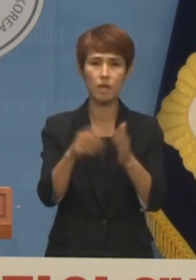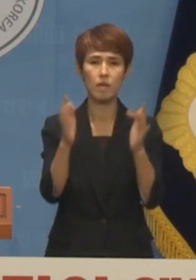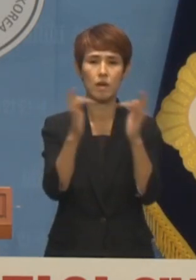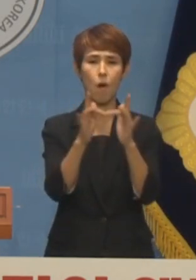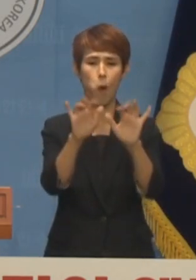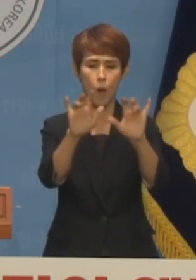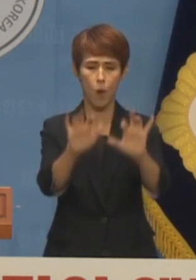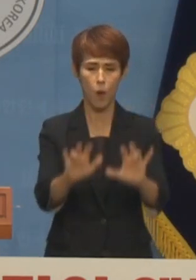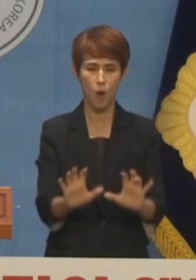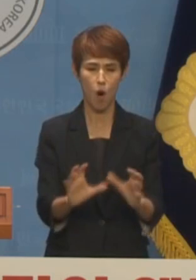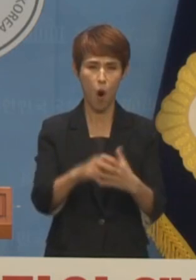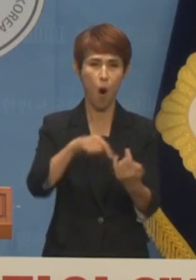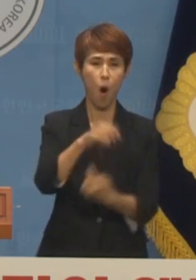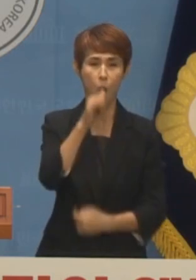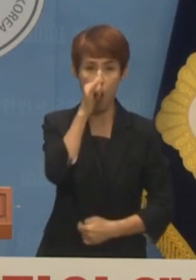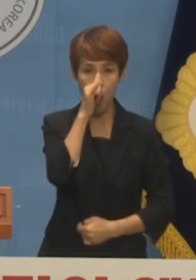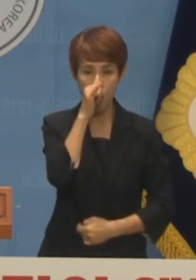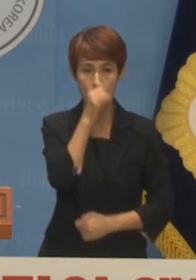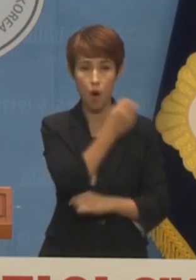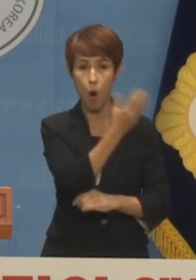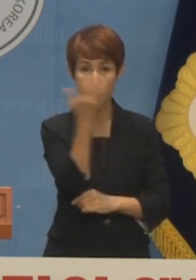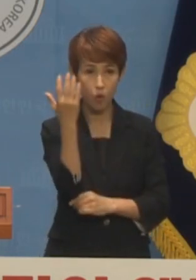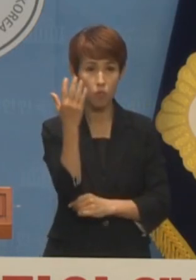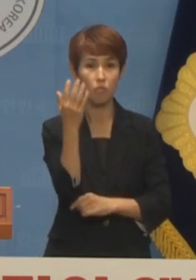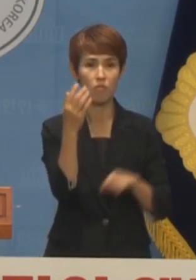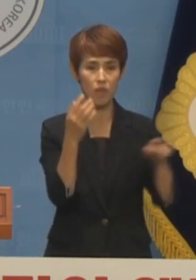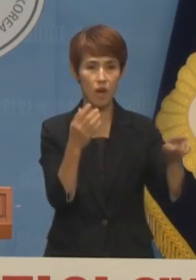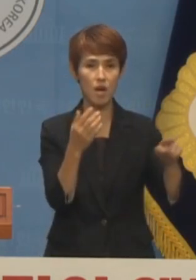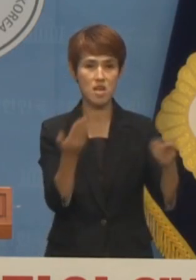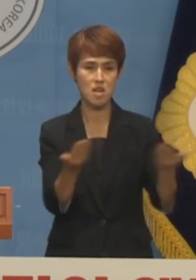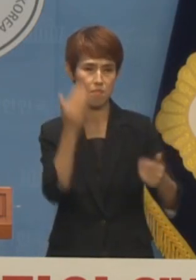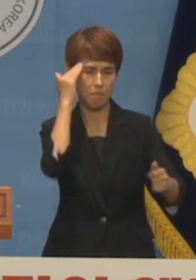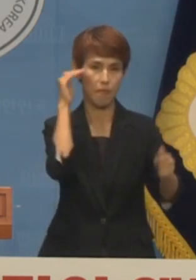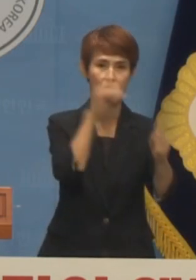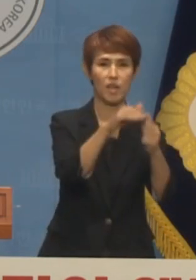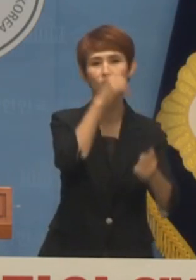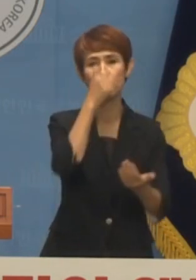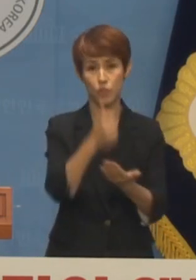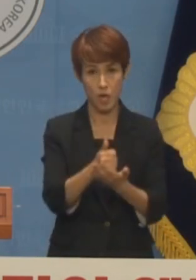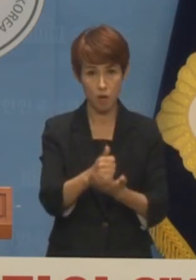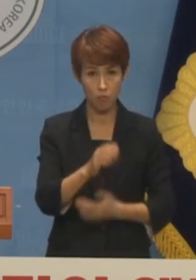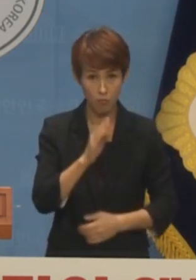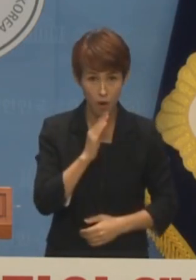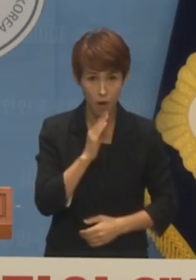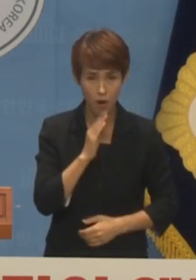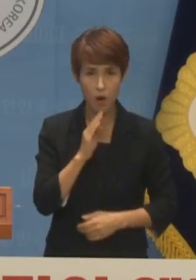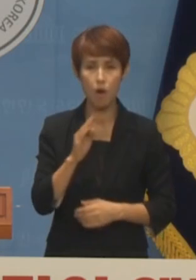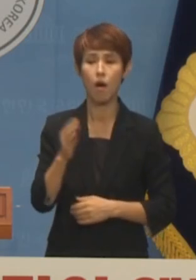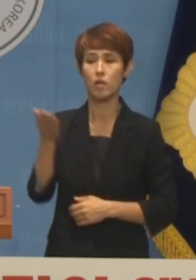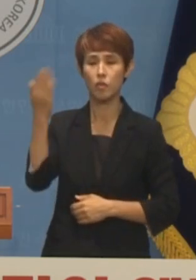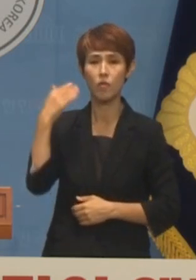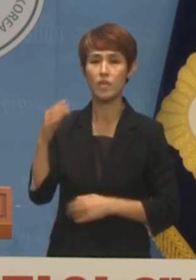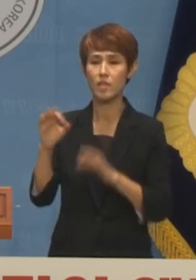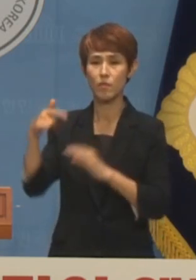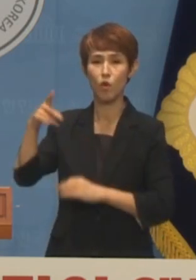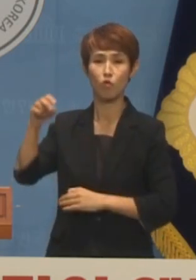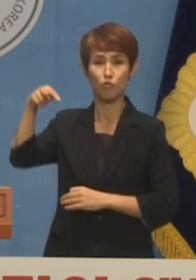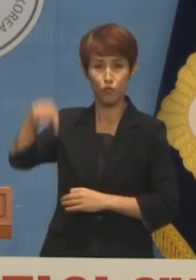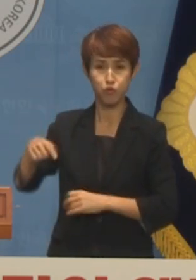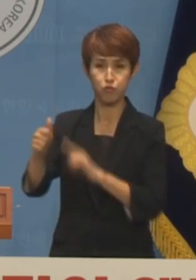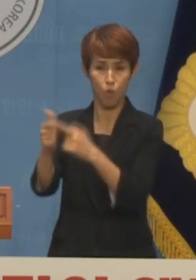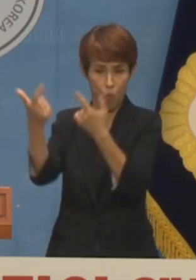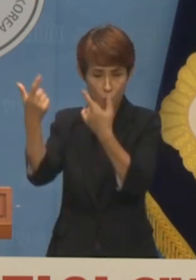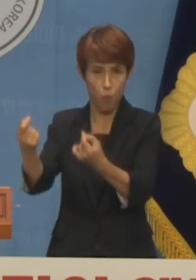운영하면서 언론사에 대해 동일한 태양의 업무방해 범죄를 저질렀다면 김경수 전